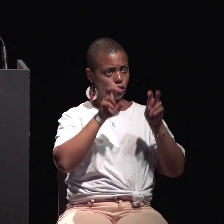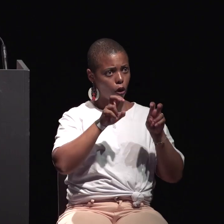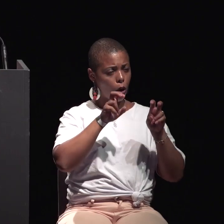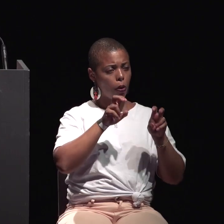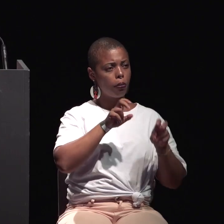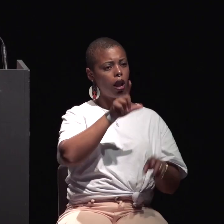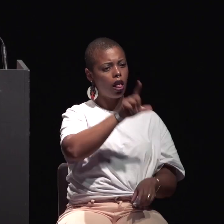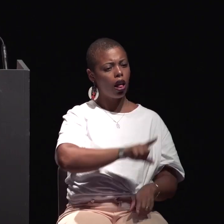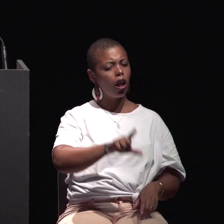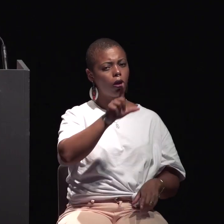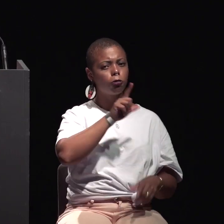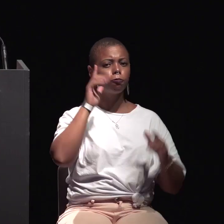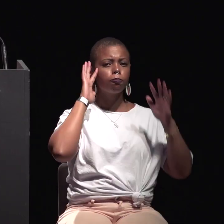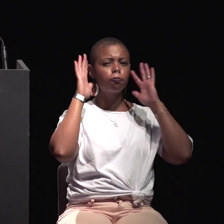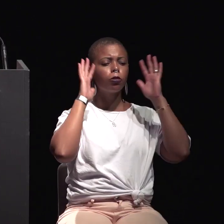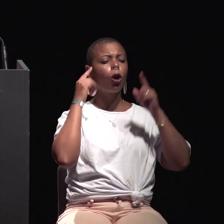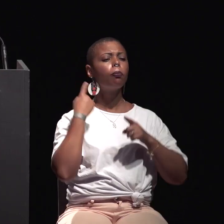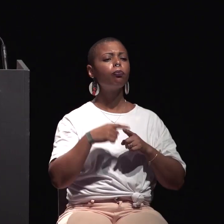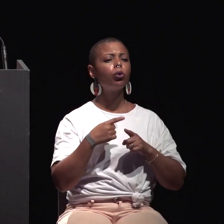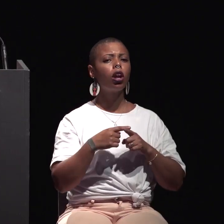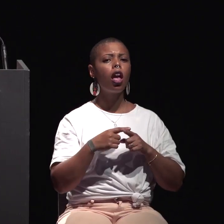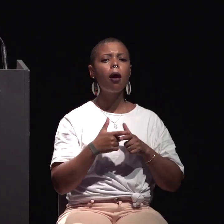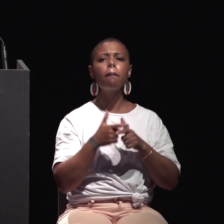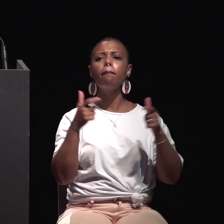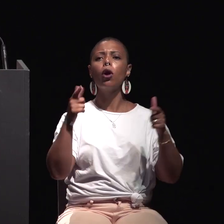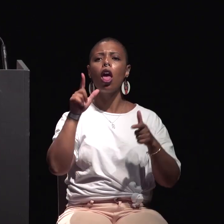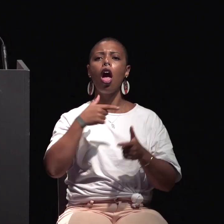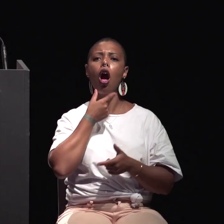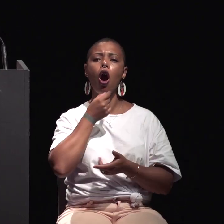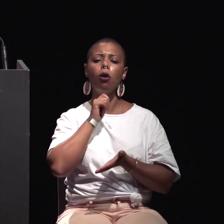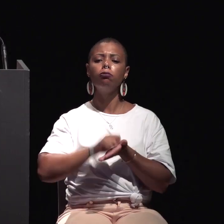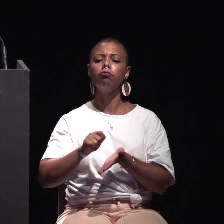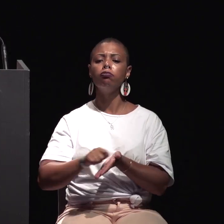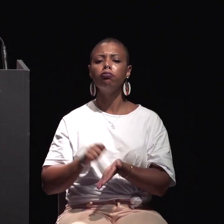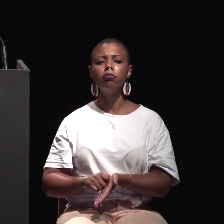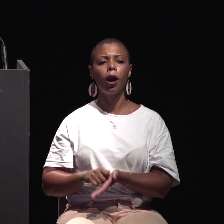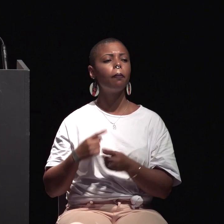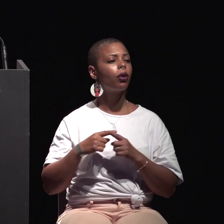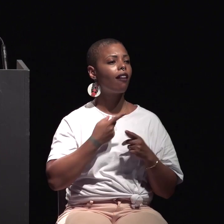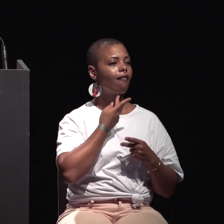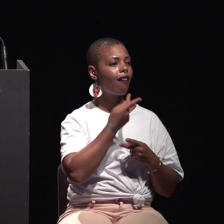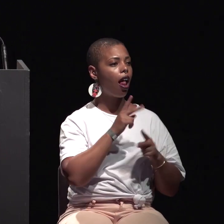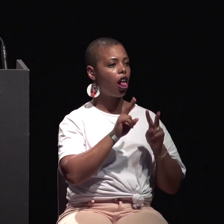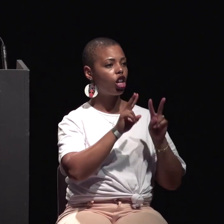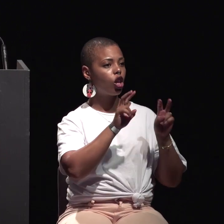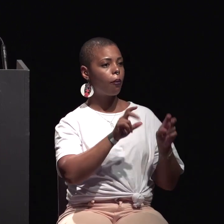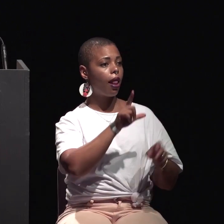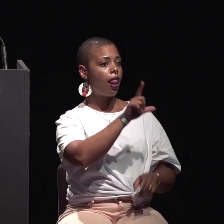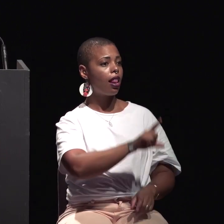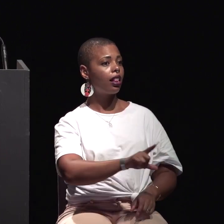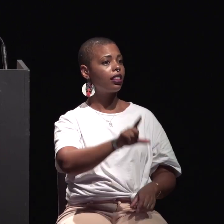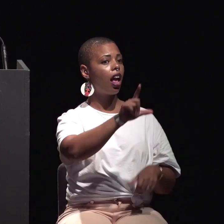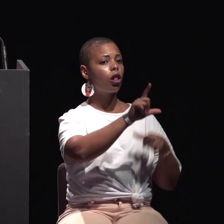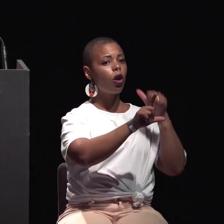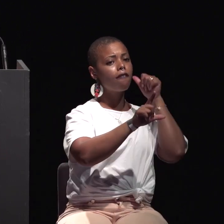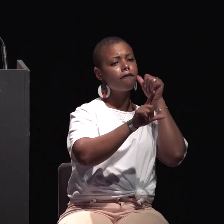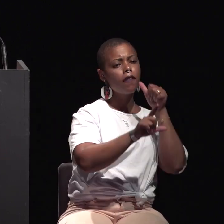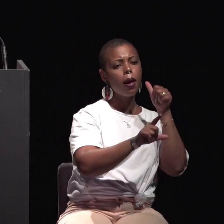por homens? Por que insistem em chamar a literatura produzida por mulheres de literatura